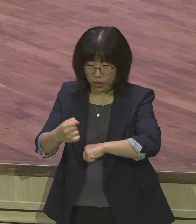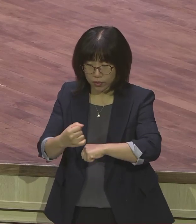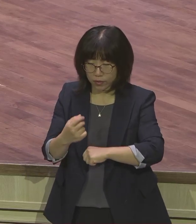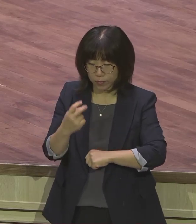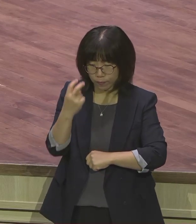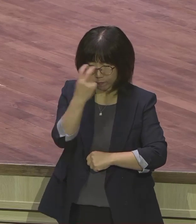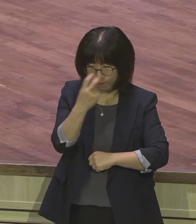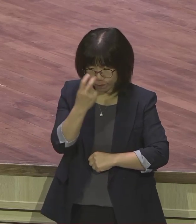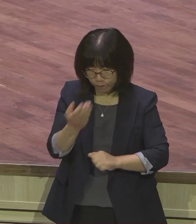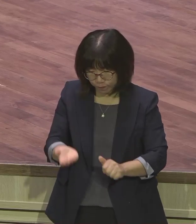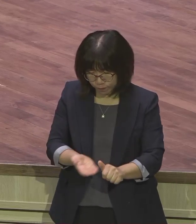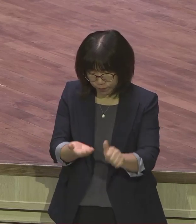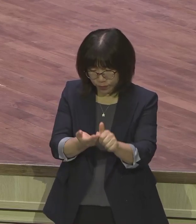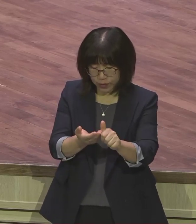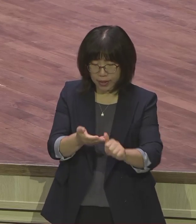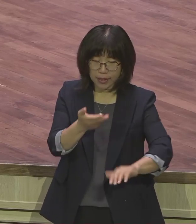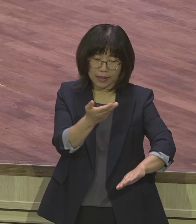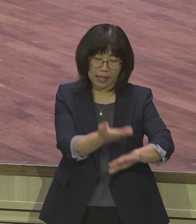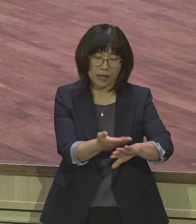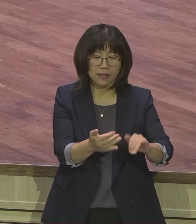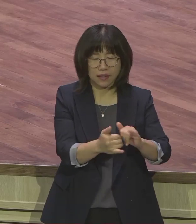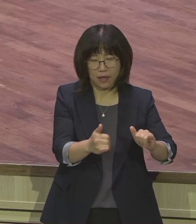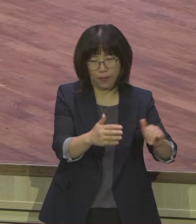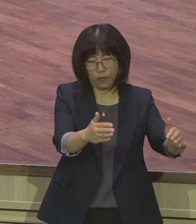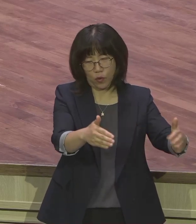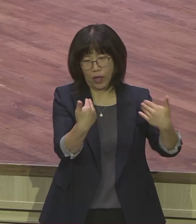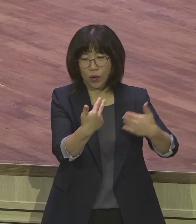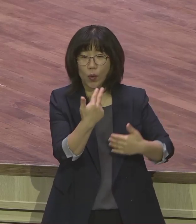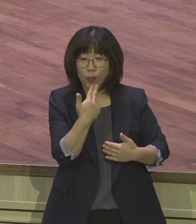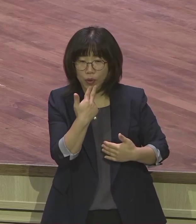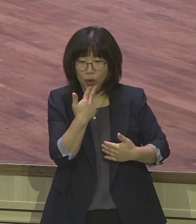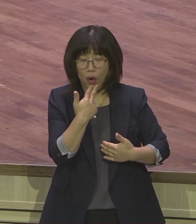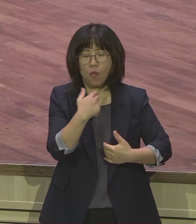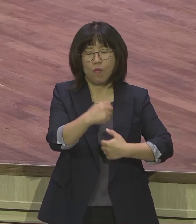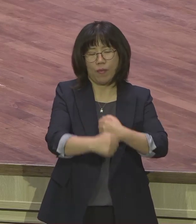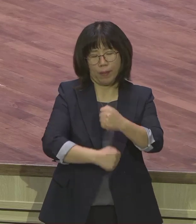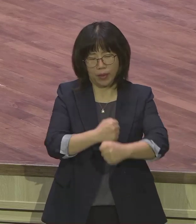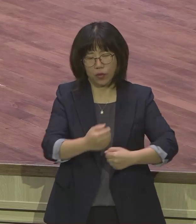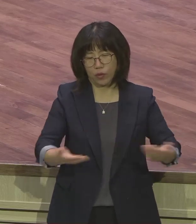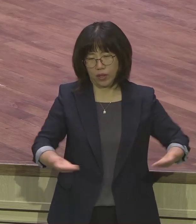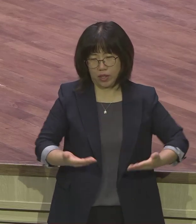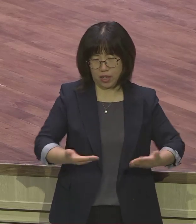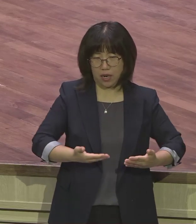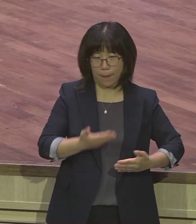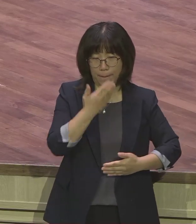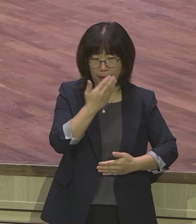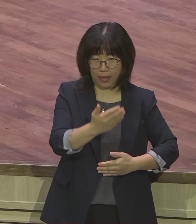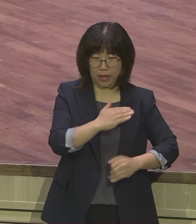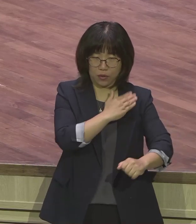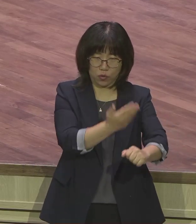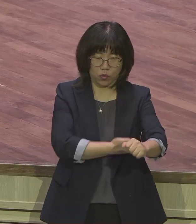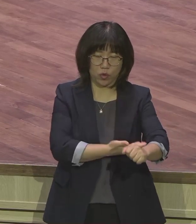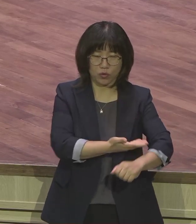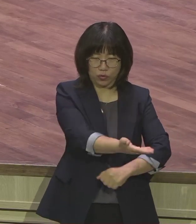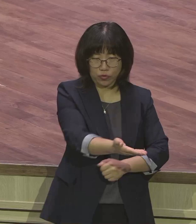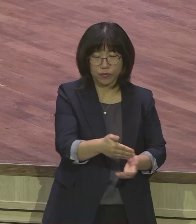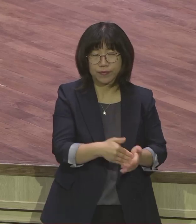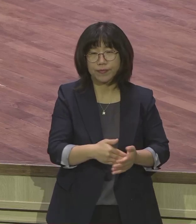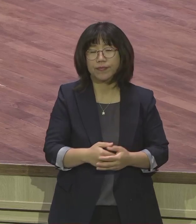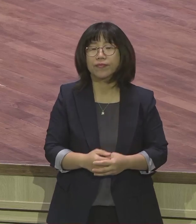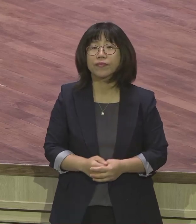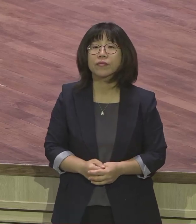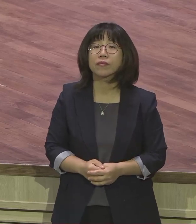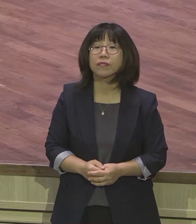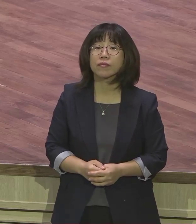간섭받지 않고 일할 수 있는 이런 어마어마한 특권도 준거요 하나님의 세밀한 인도